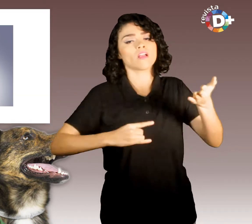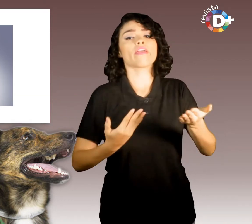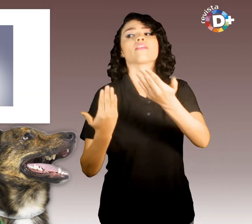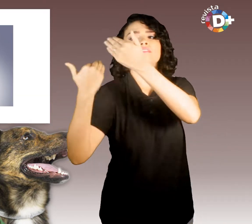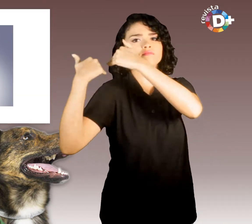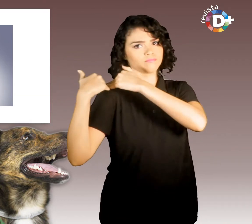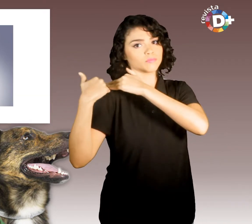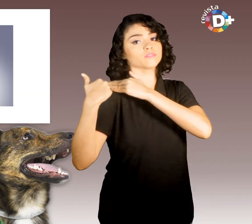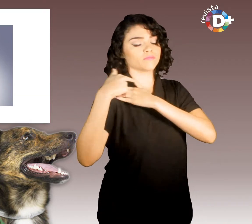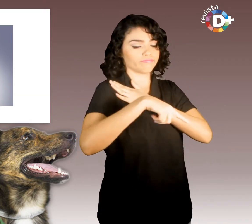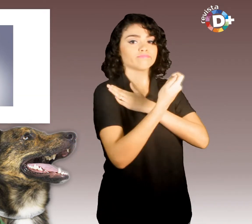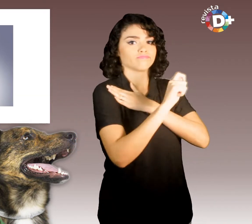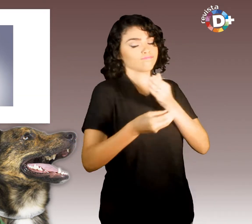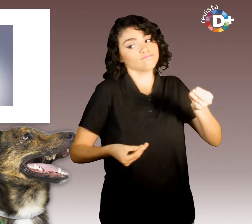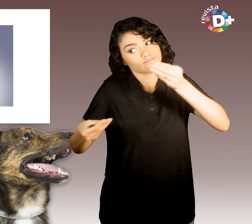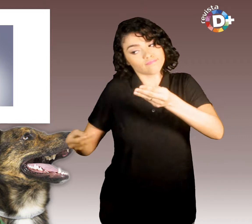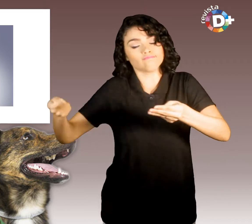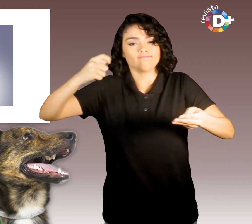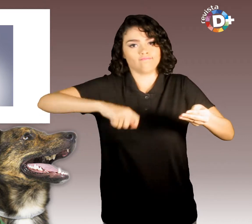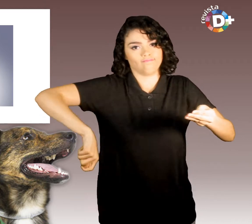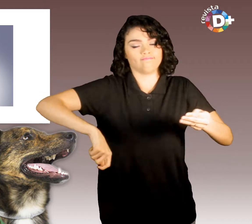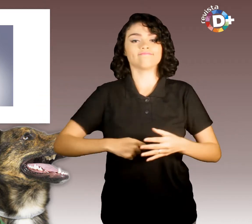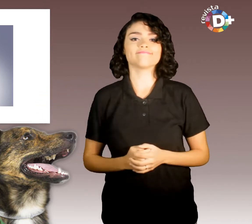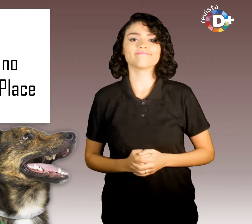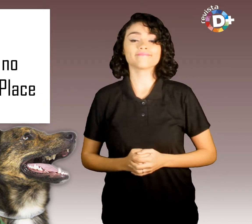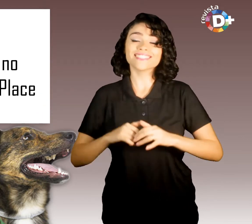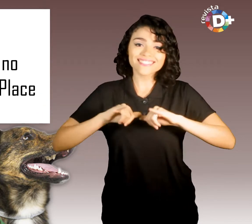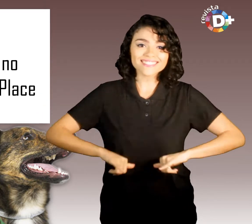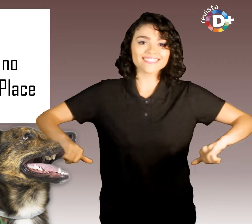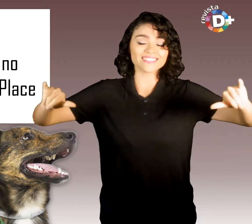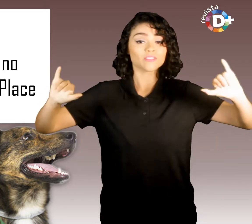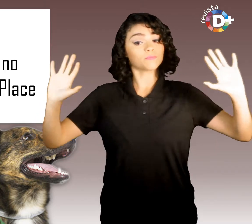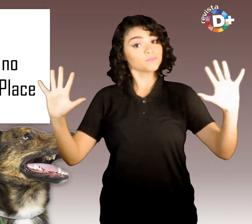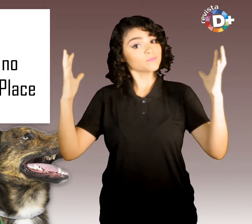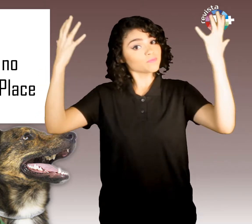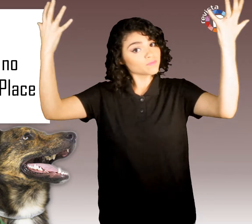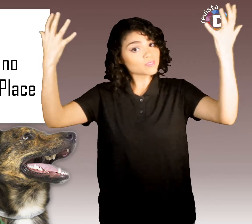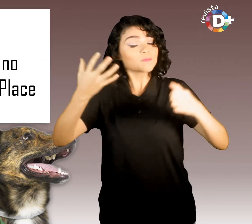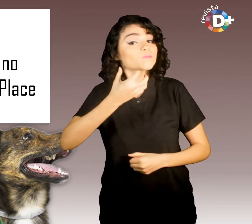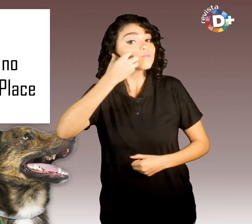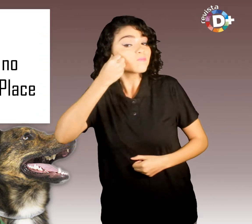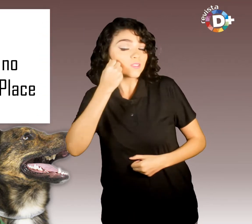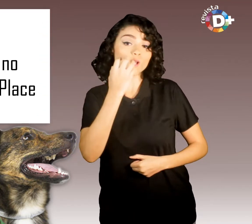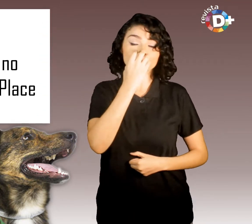instituição serviço evento de adoção no shopping market place